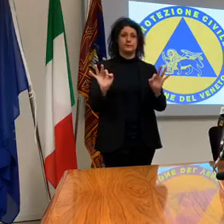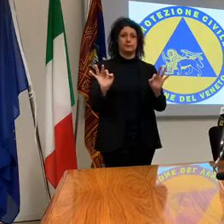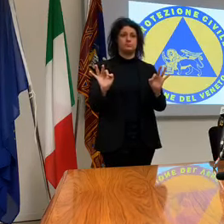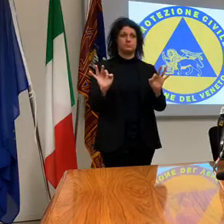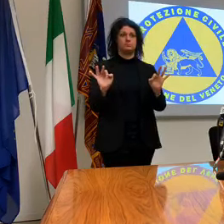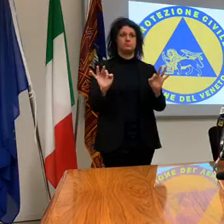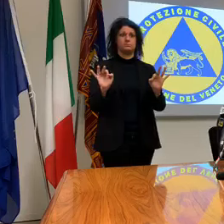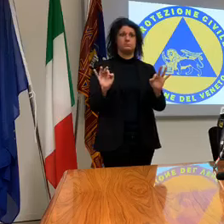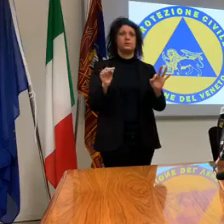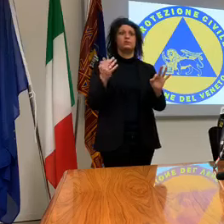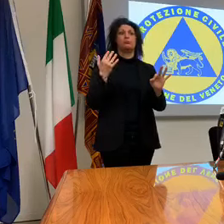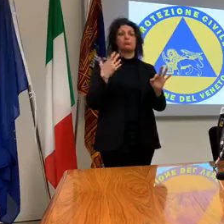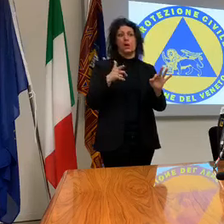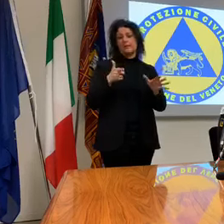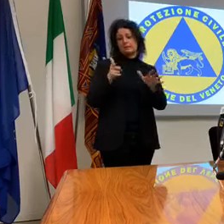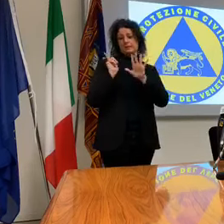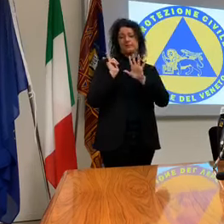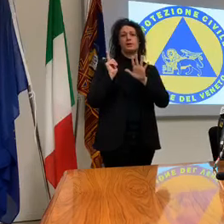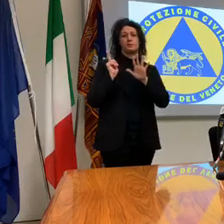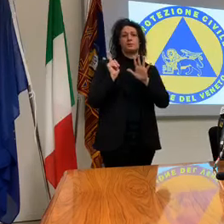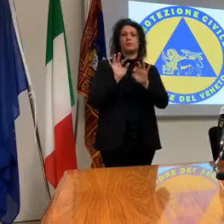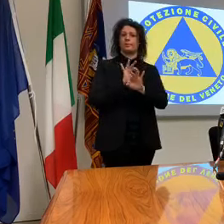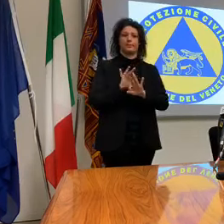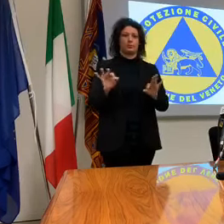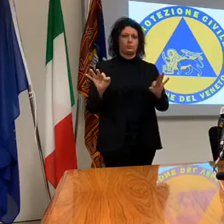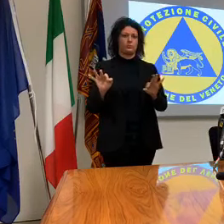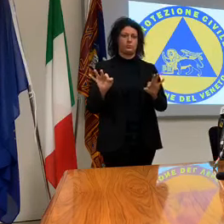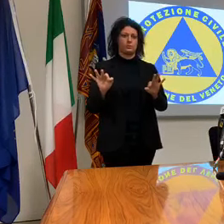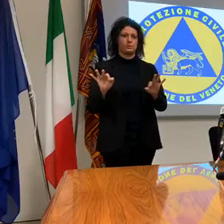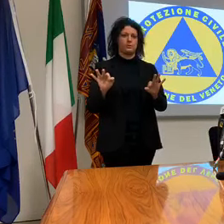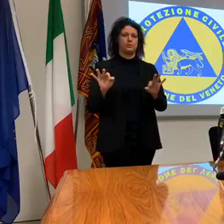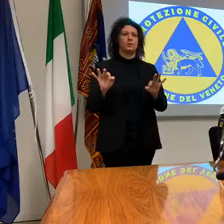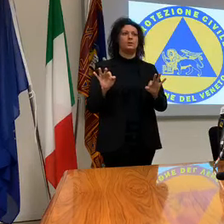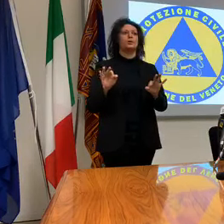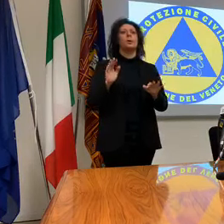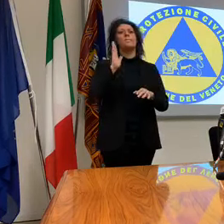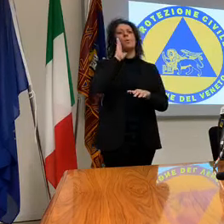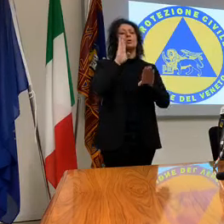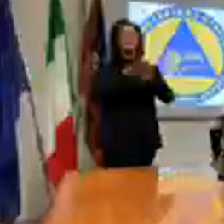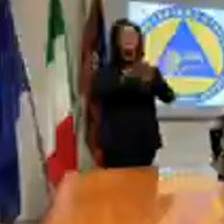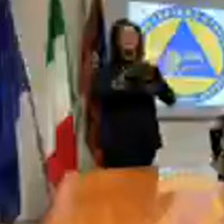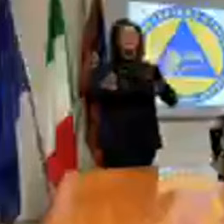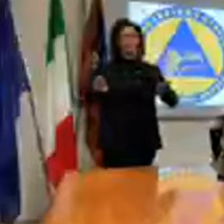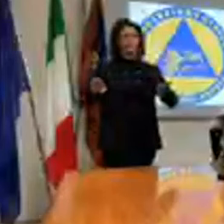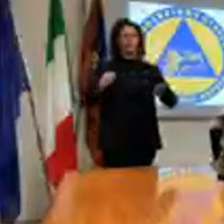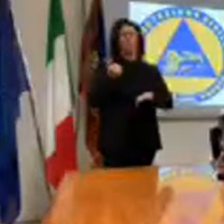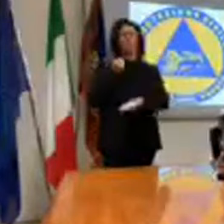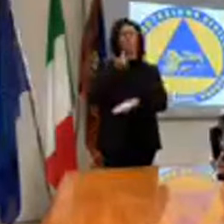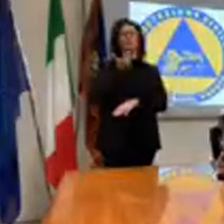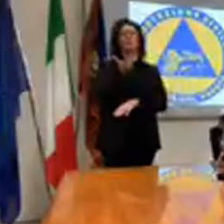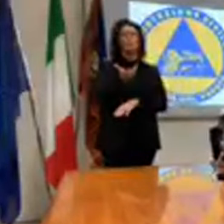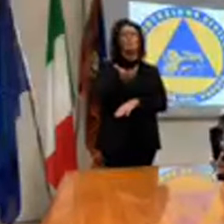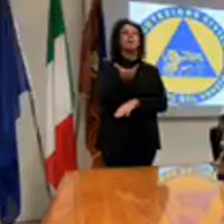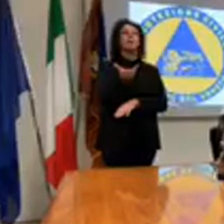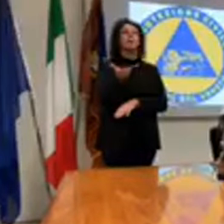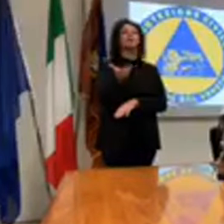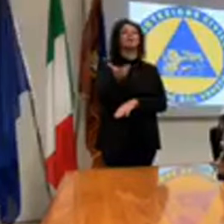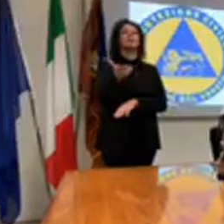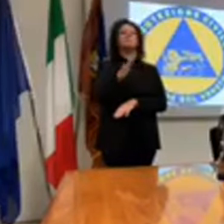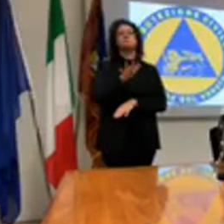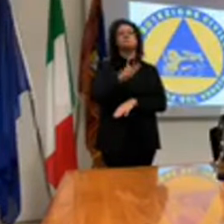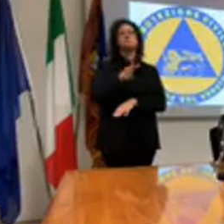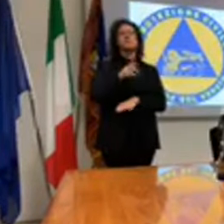fine settimana passata. Ho messo il numero di posti letto anche su un post, adesso non lo ricordo perfettamente, comunque siamo